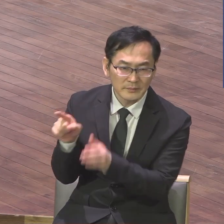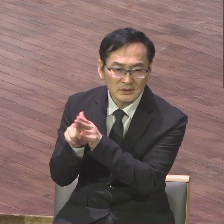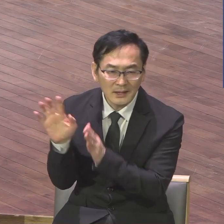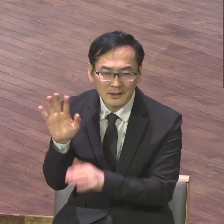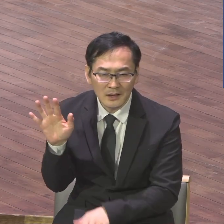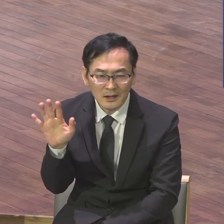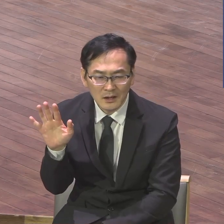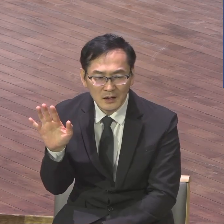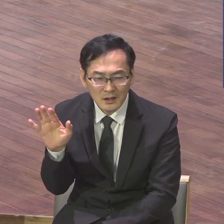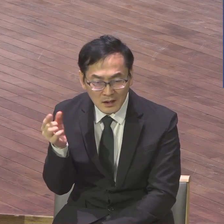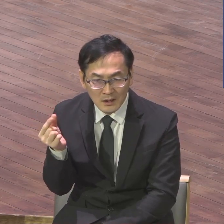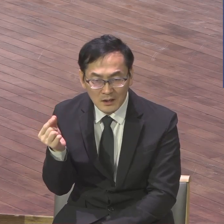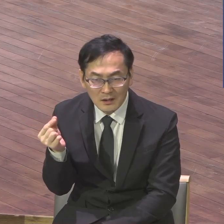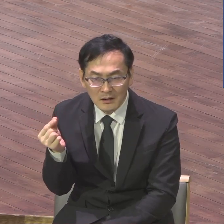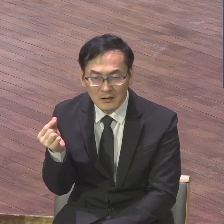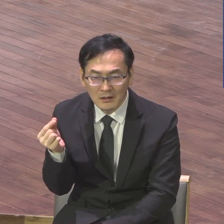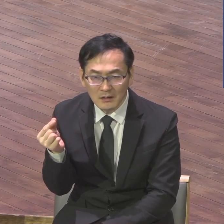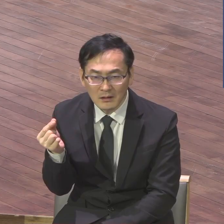믿었지요.